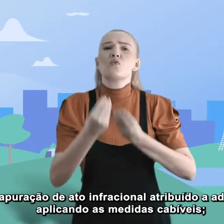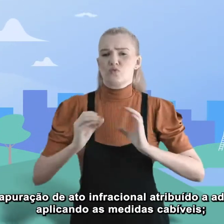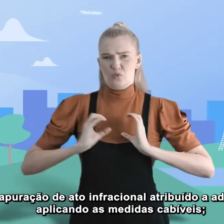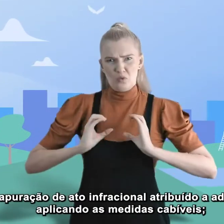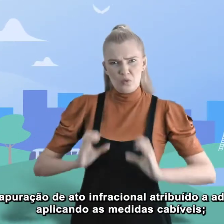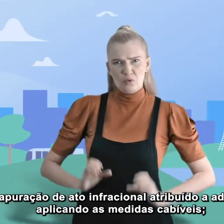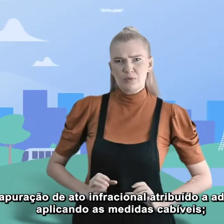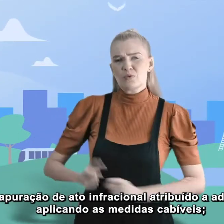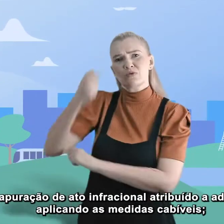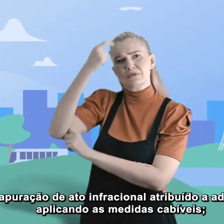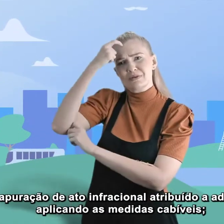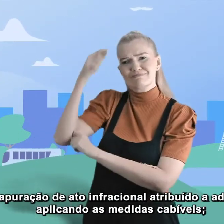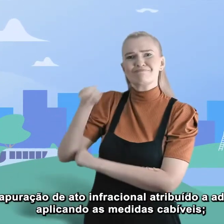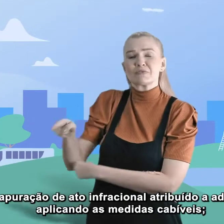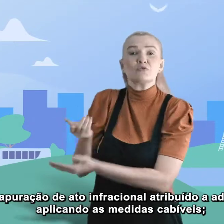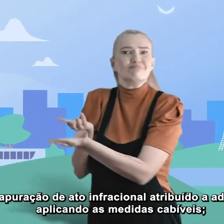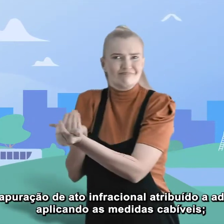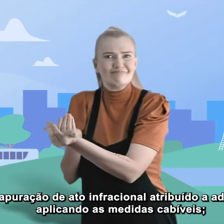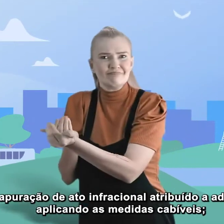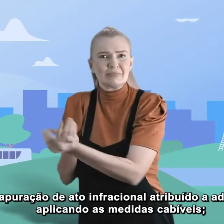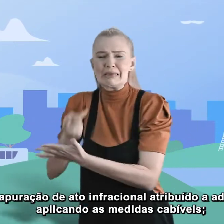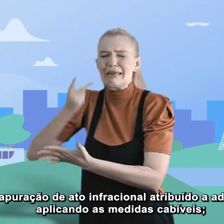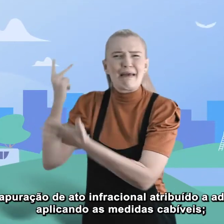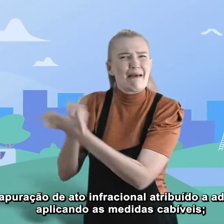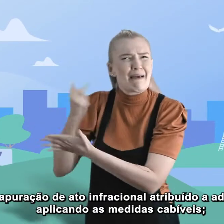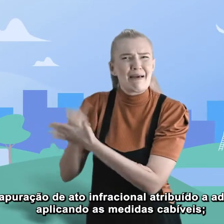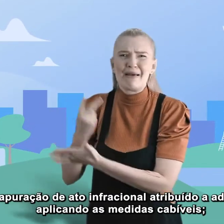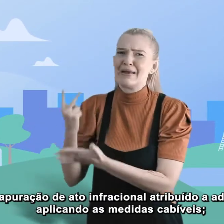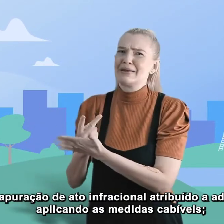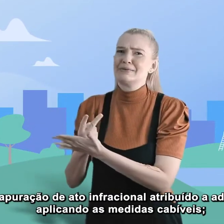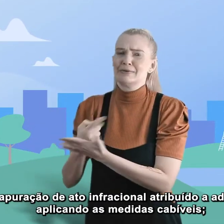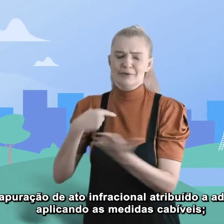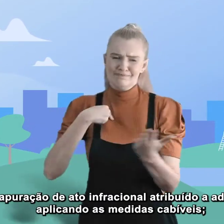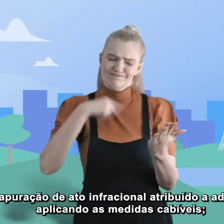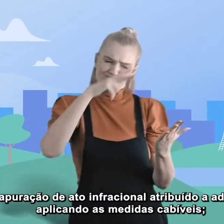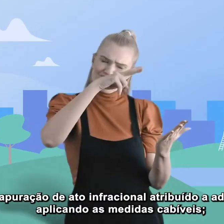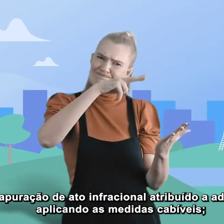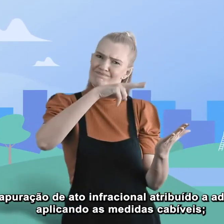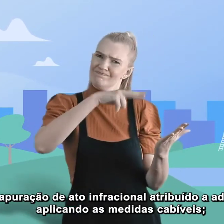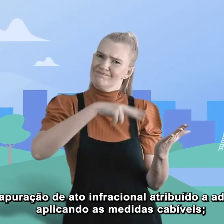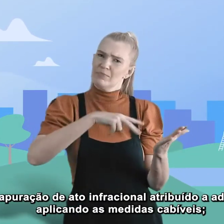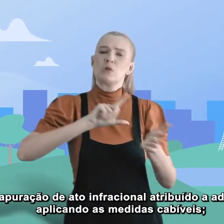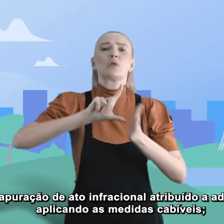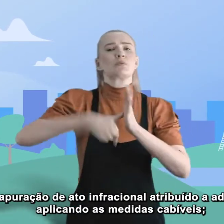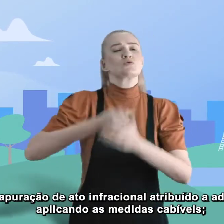de ato infracional atribuído a adolescente, aplicando as medidas cabíveis.